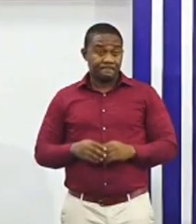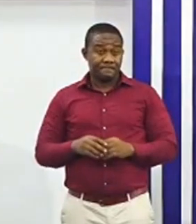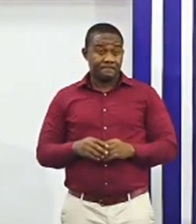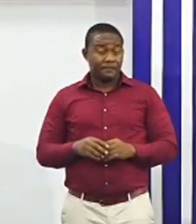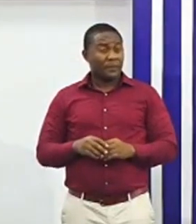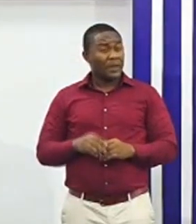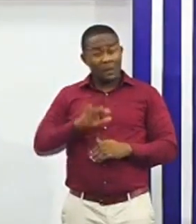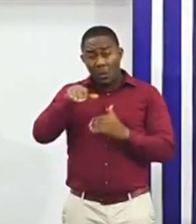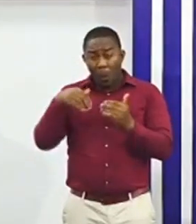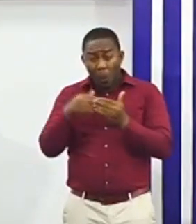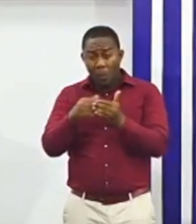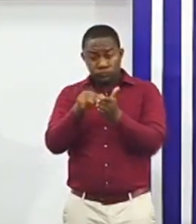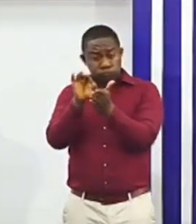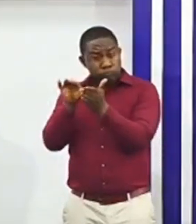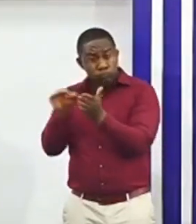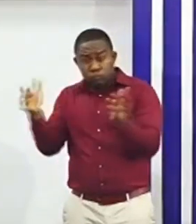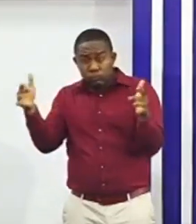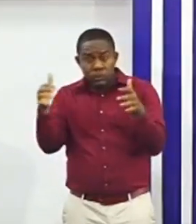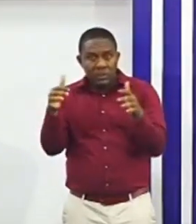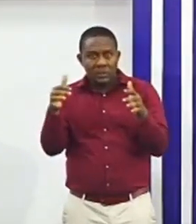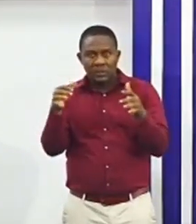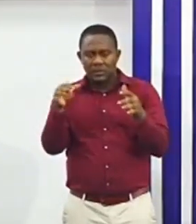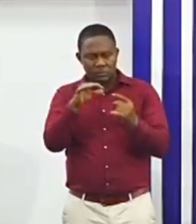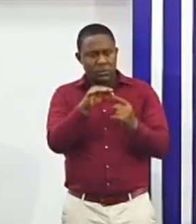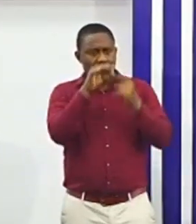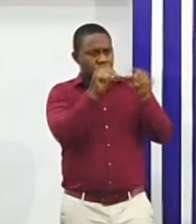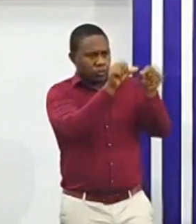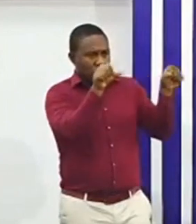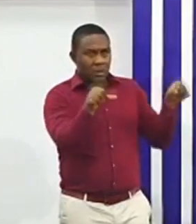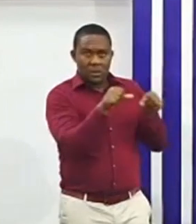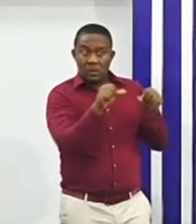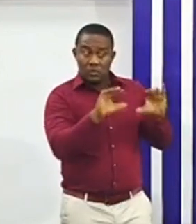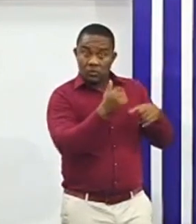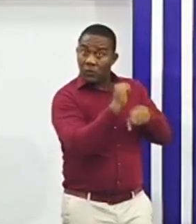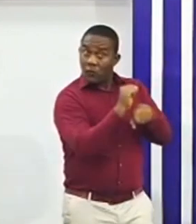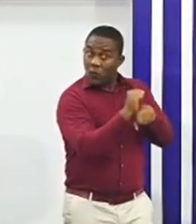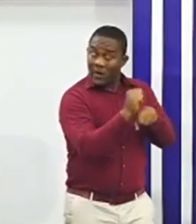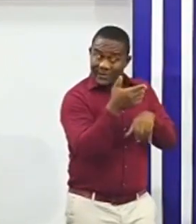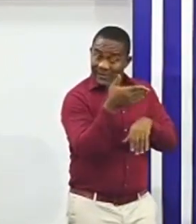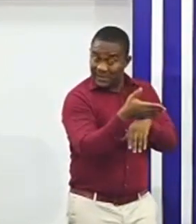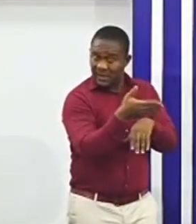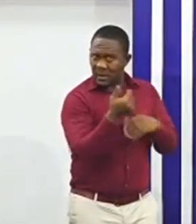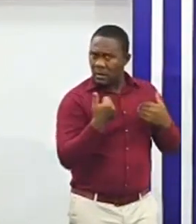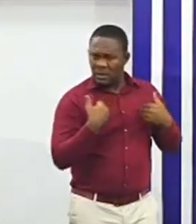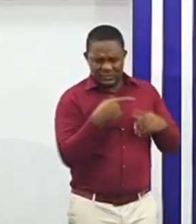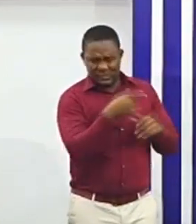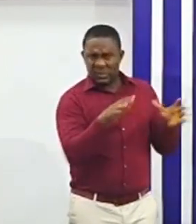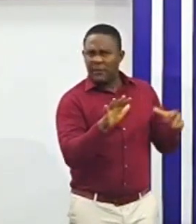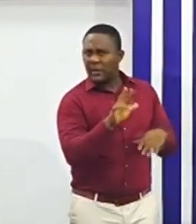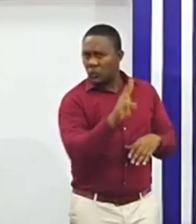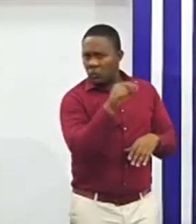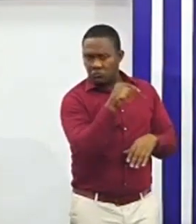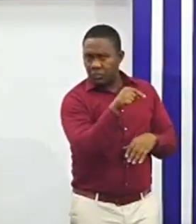tracing. Yɛ turkɔɔ ne ayi dɔgle kɔrɔ a nii ne ata. A noba bama poɔ, noba turi